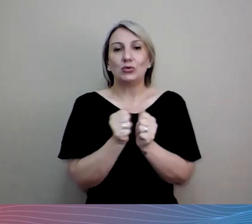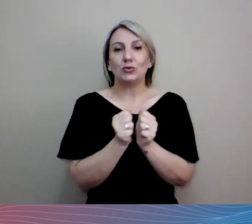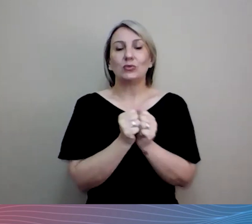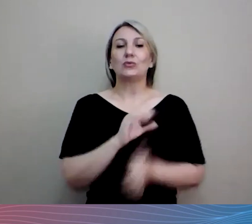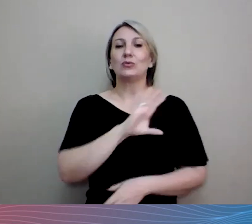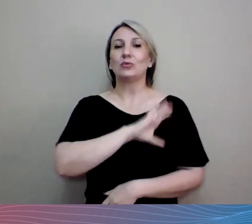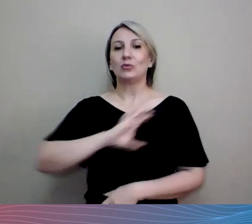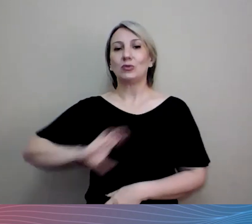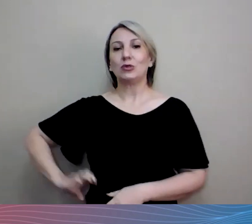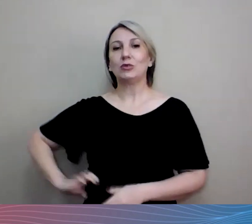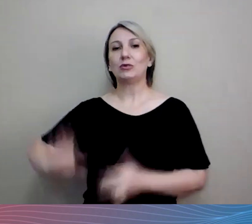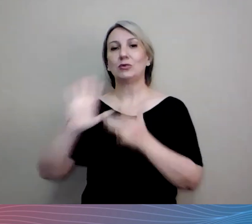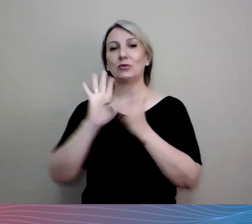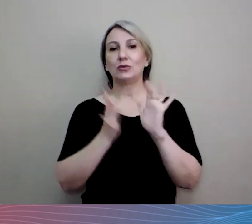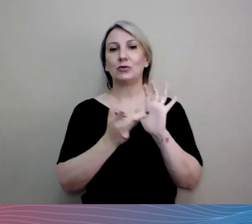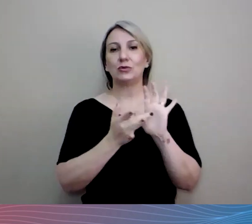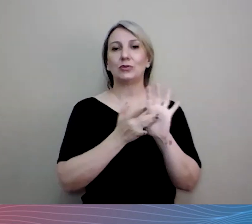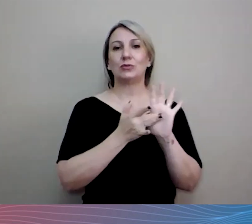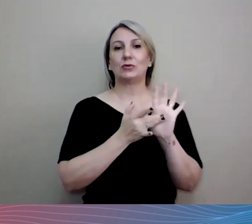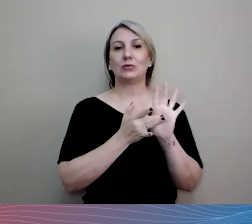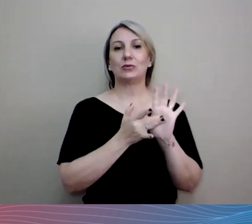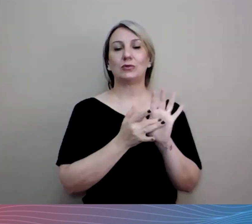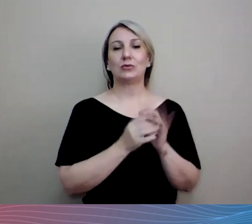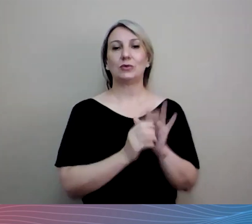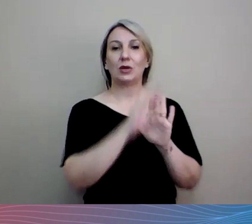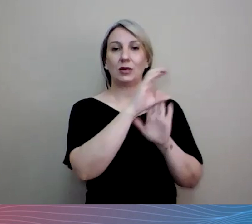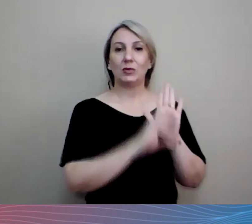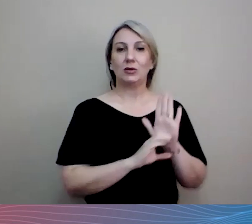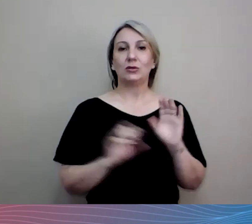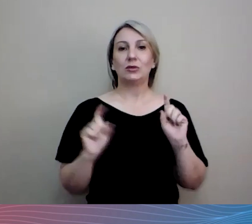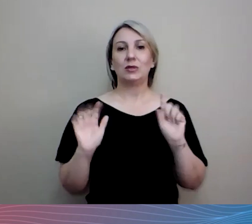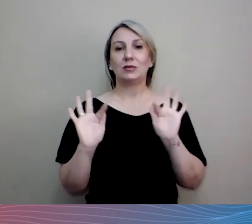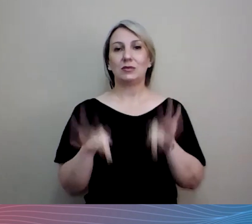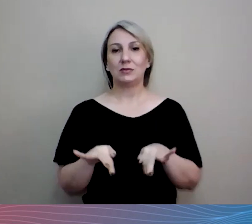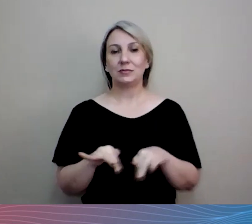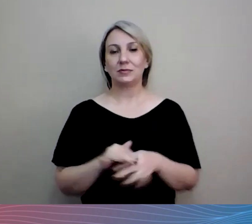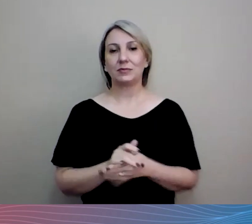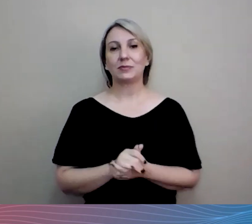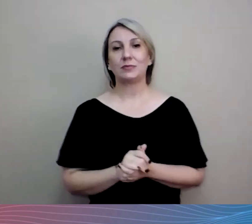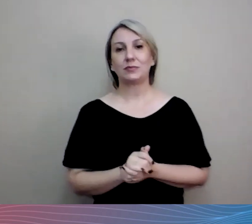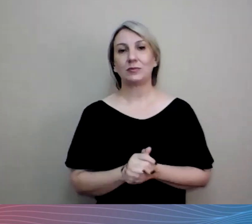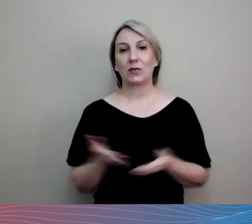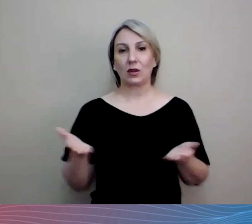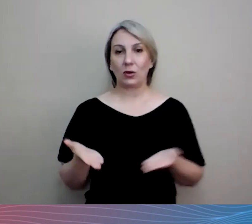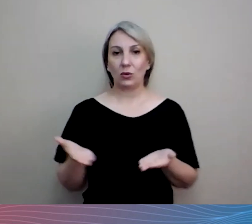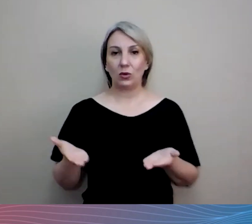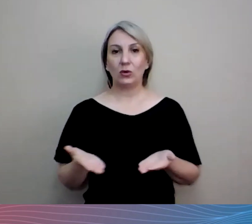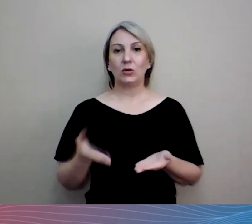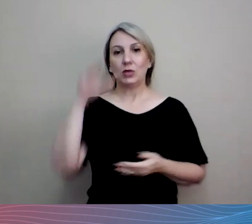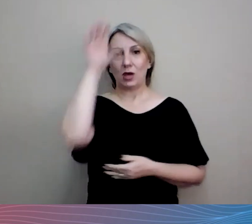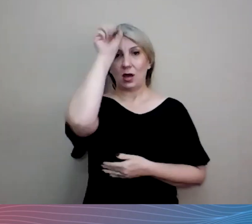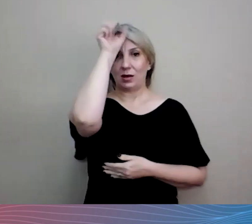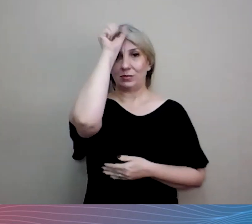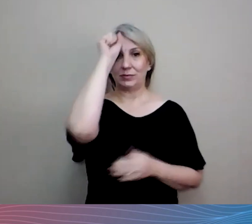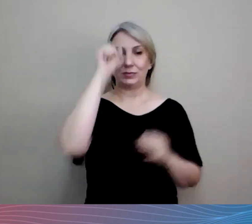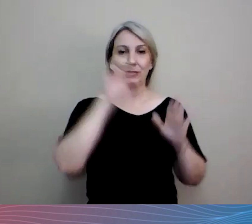aí termina a parte do capítulo 3. Hoje vamos entrar no capítulo 4. Vamos lá.